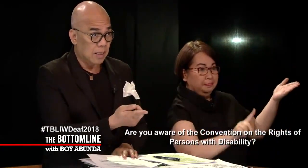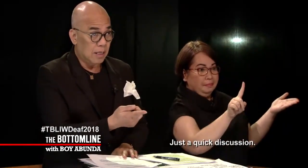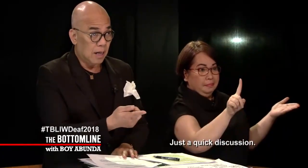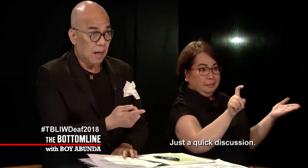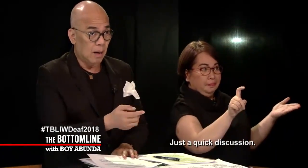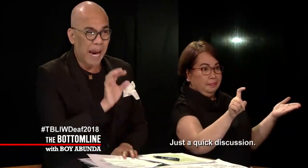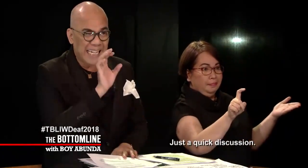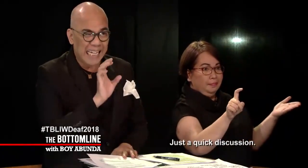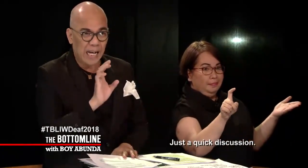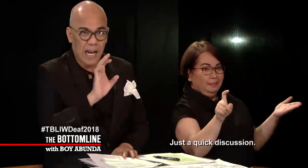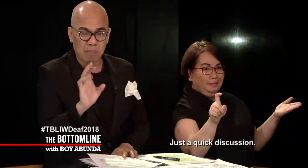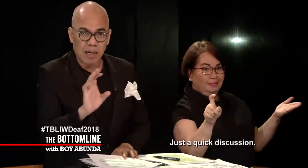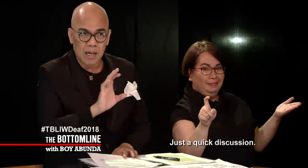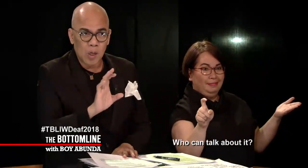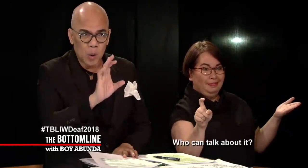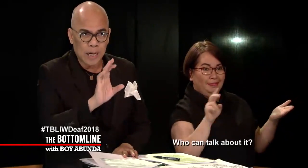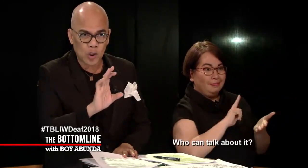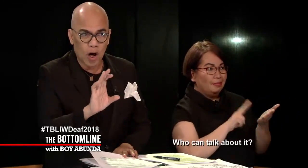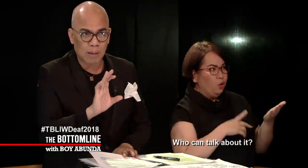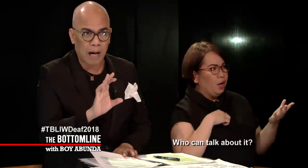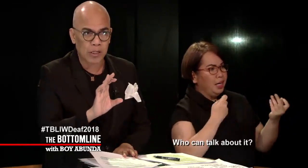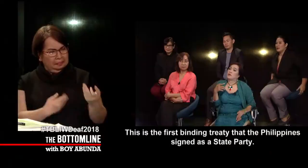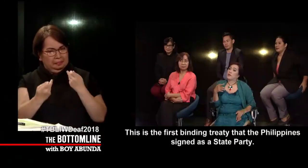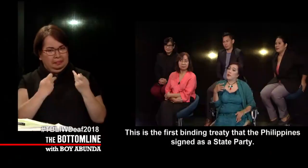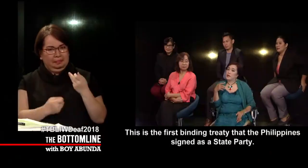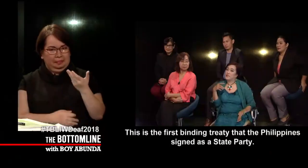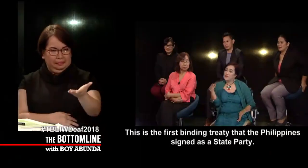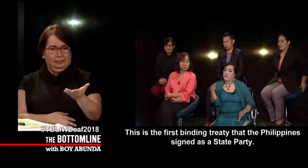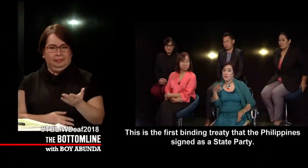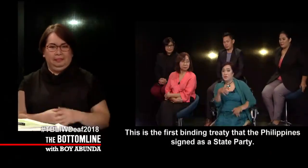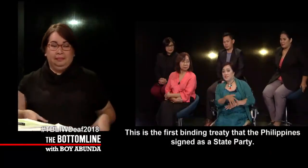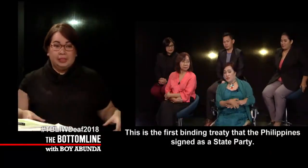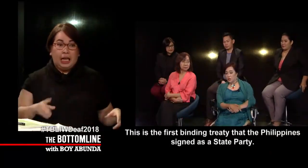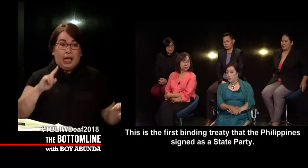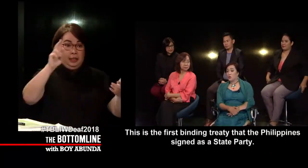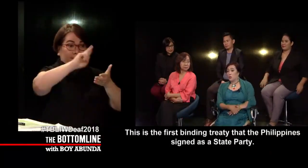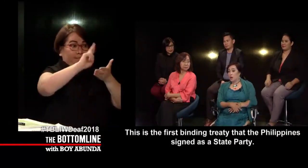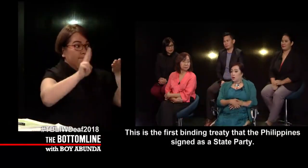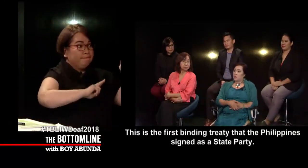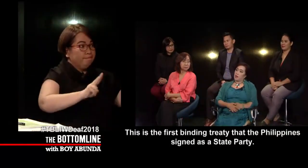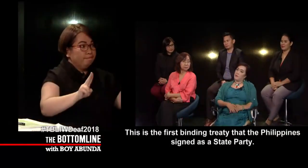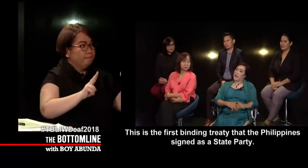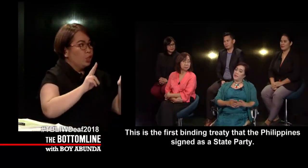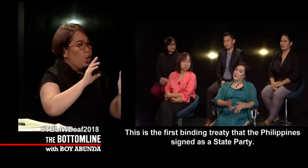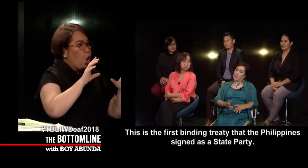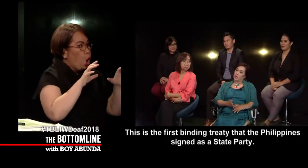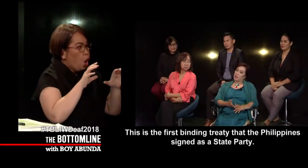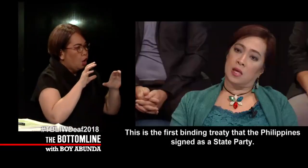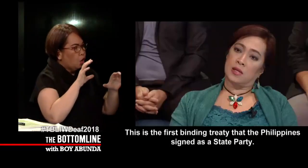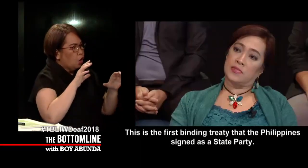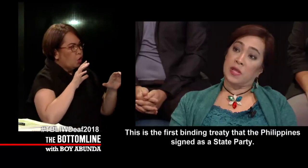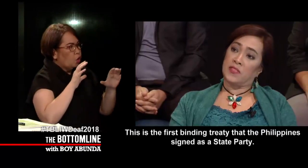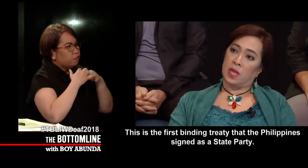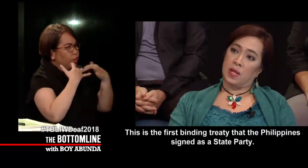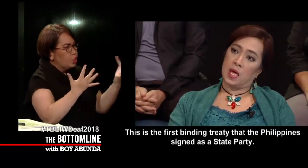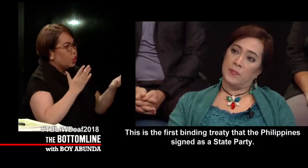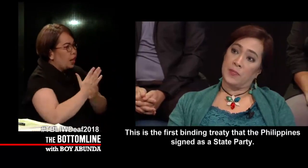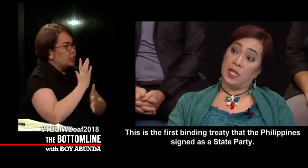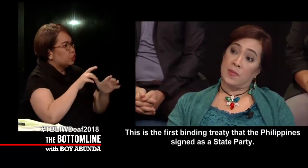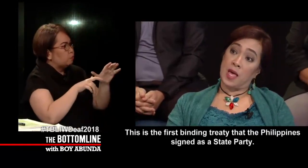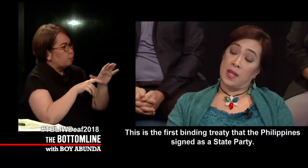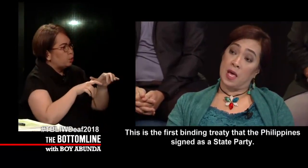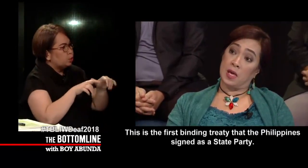Disabilities? Maiklian lamang. Who can talk about it? Well, it is the first, ito yung unang-unang binding treaty